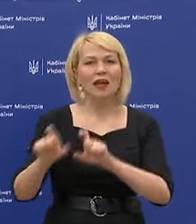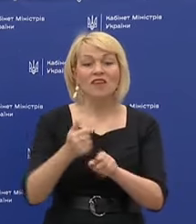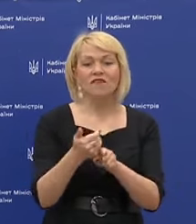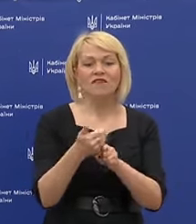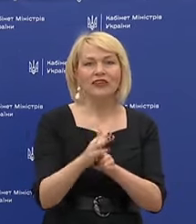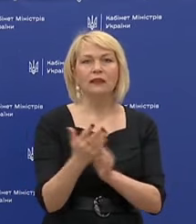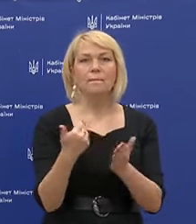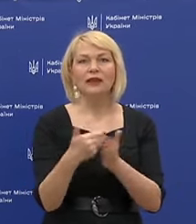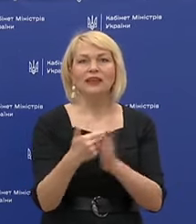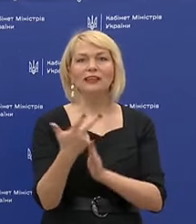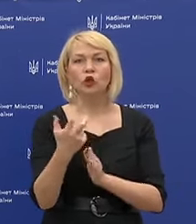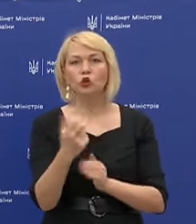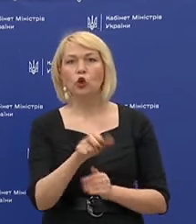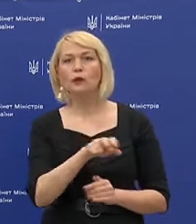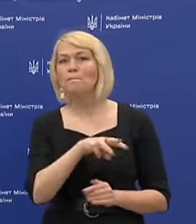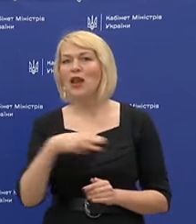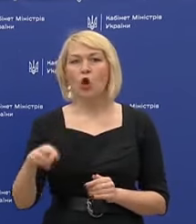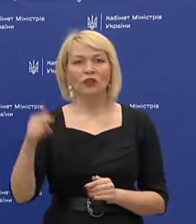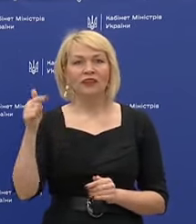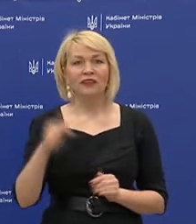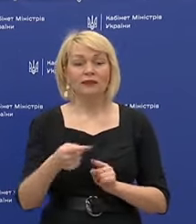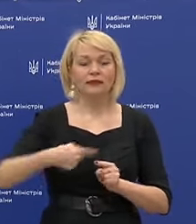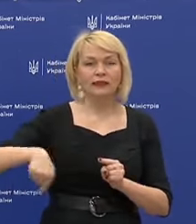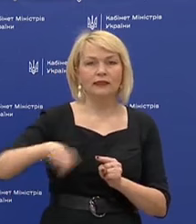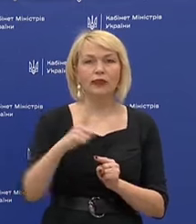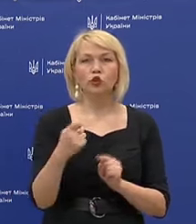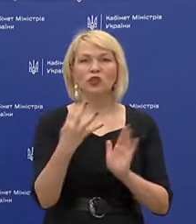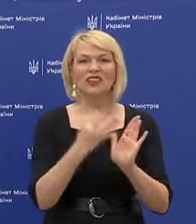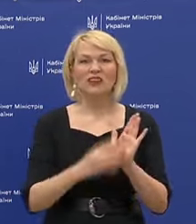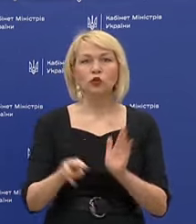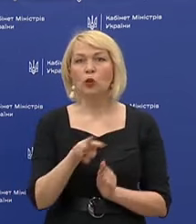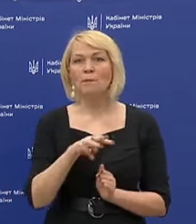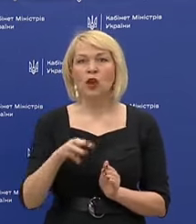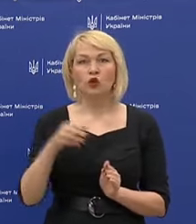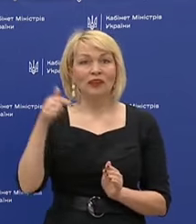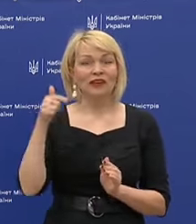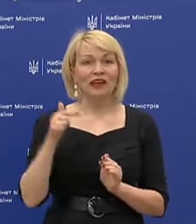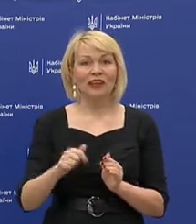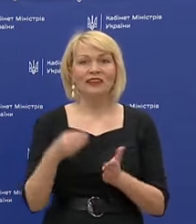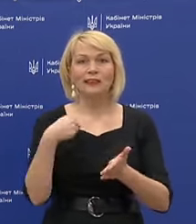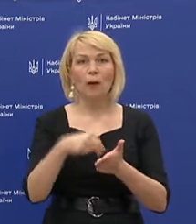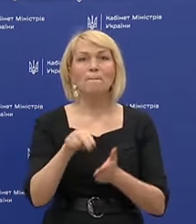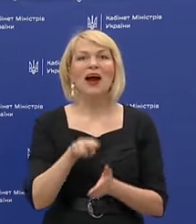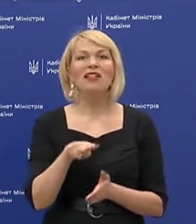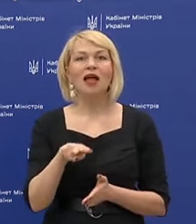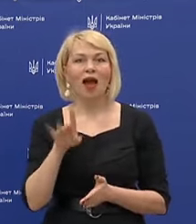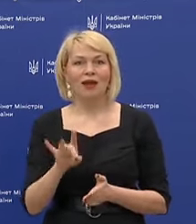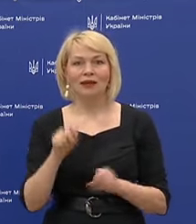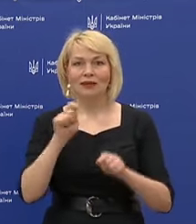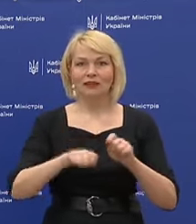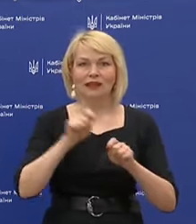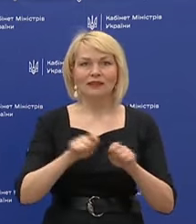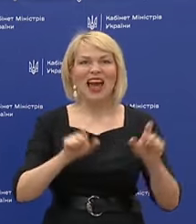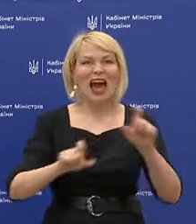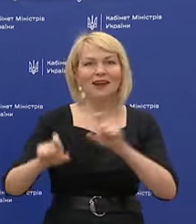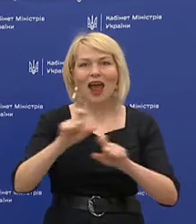близько 300 мільйонів гривень. Із них 190 мільйонів гривень для закупівлі ПЛР-тестів, а також реактивів